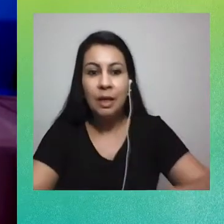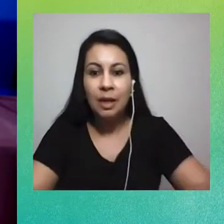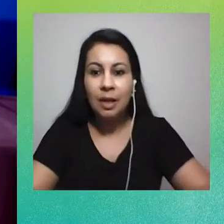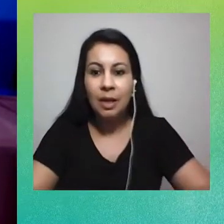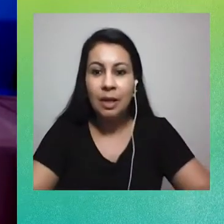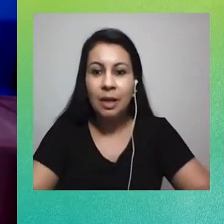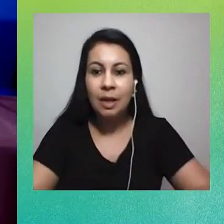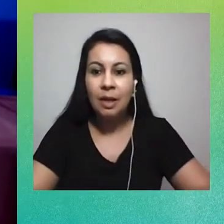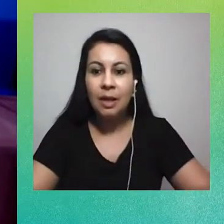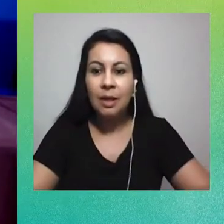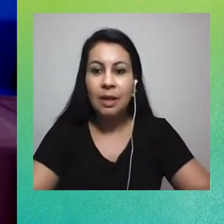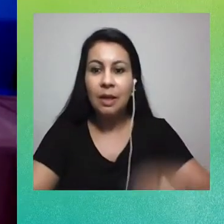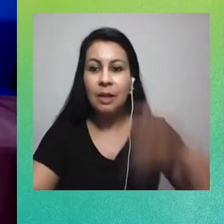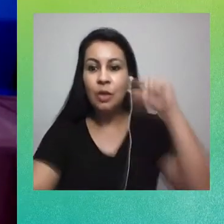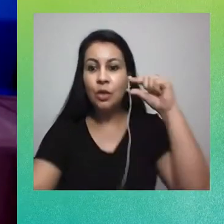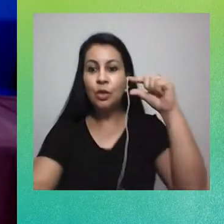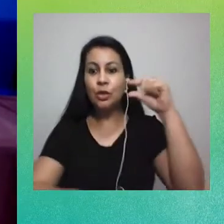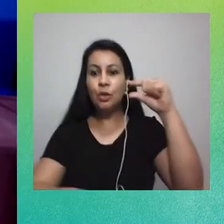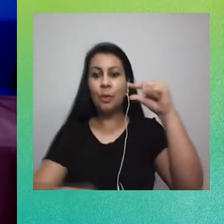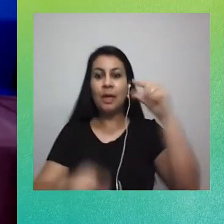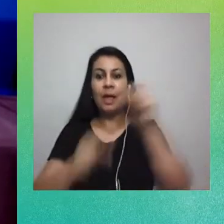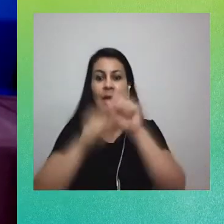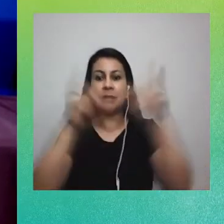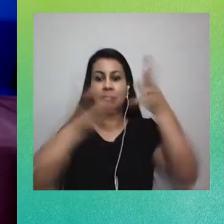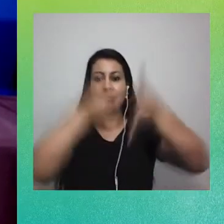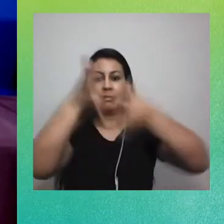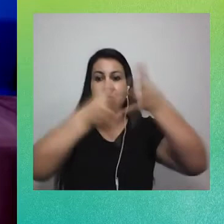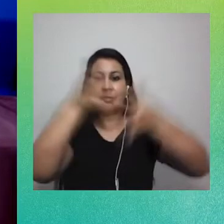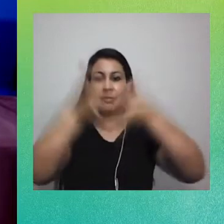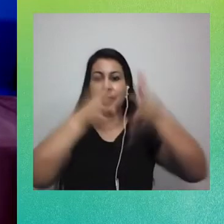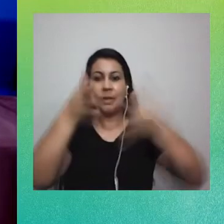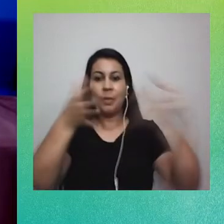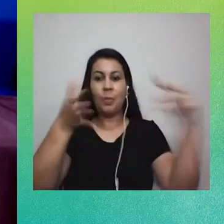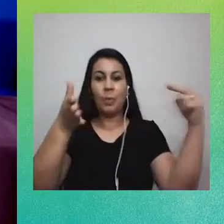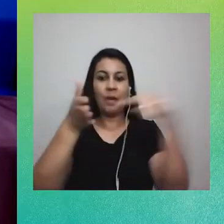Consegue, ampliar a imagem?